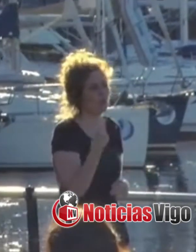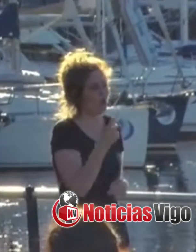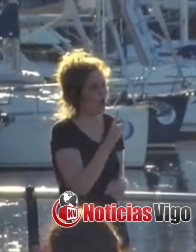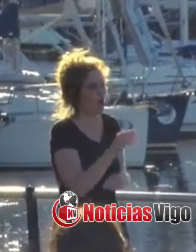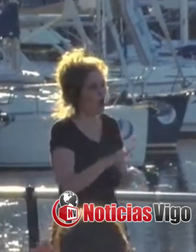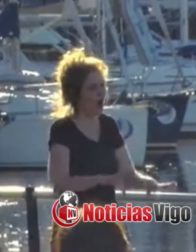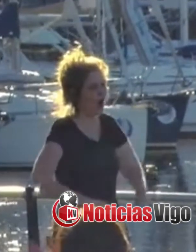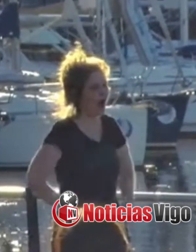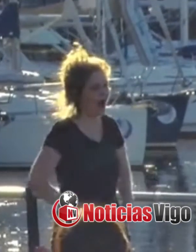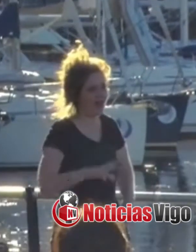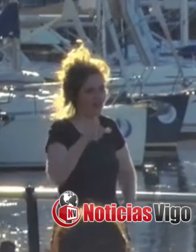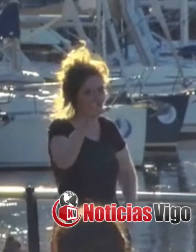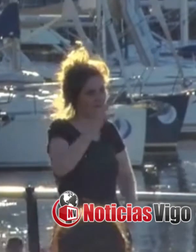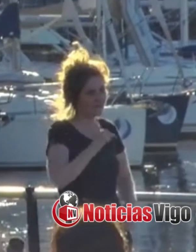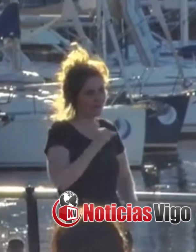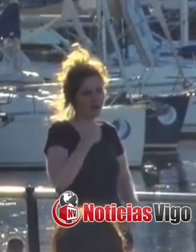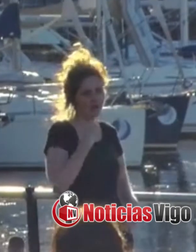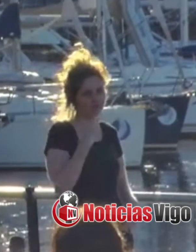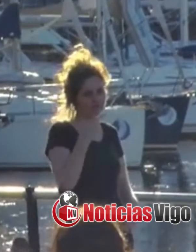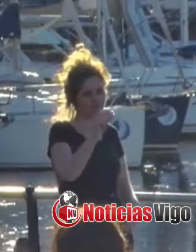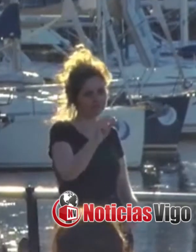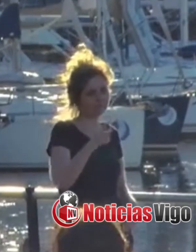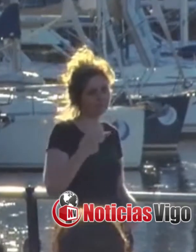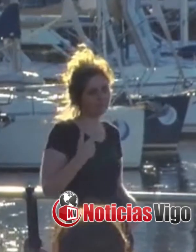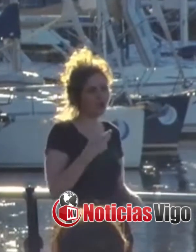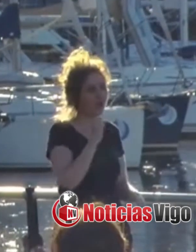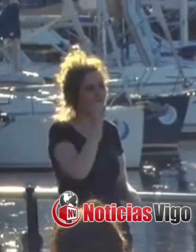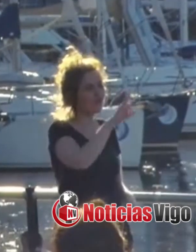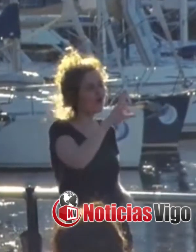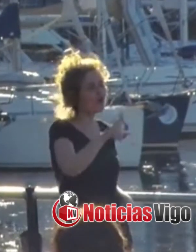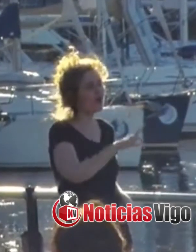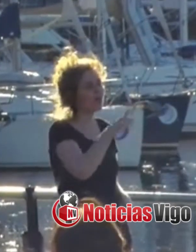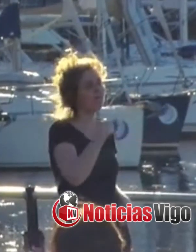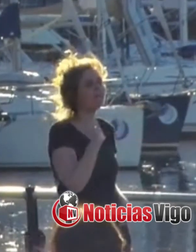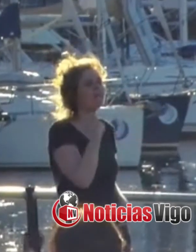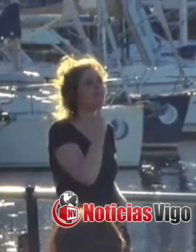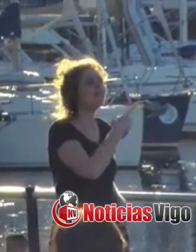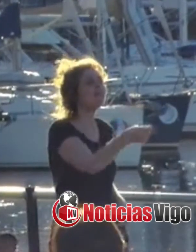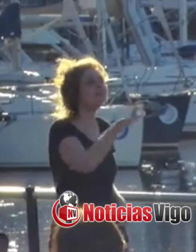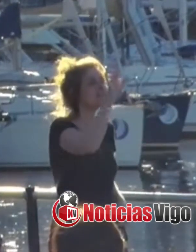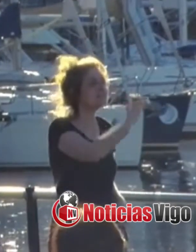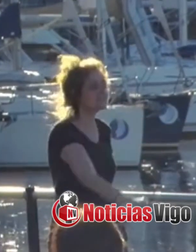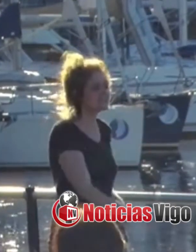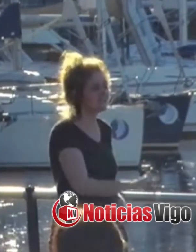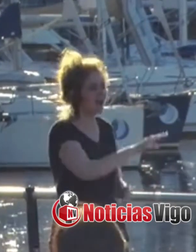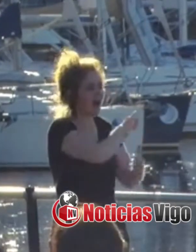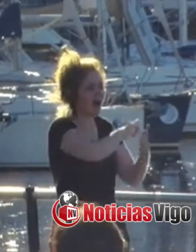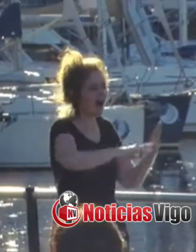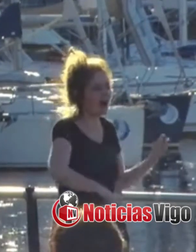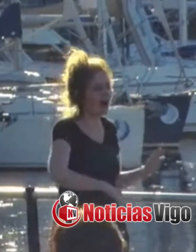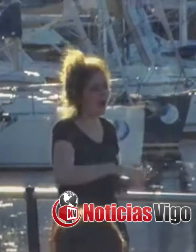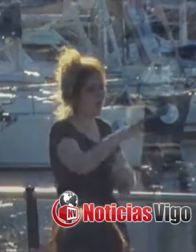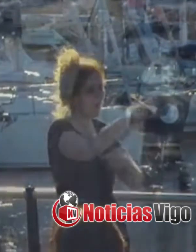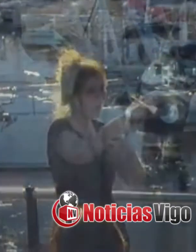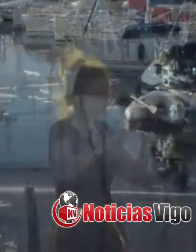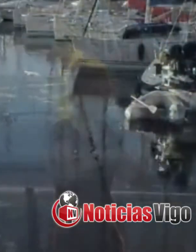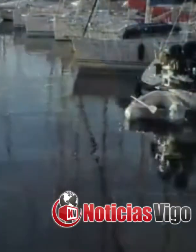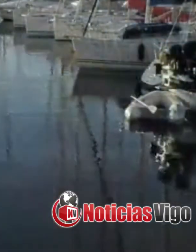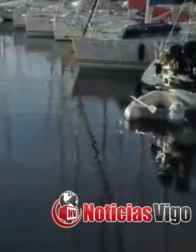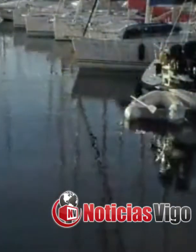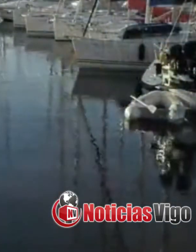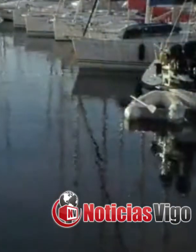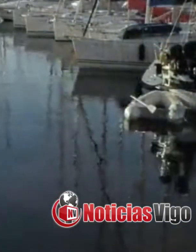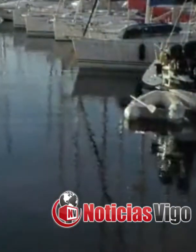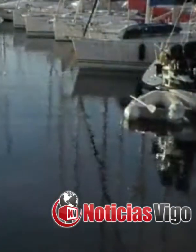imos aceptar un non, porque o 12 de xullo imos decir sí a Galiza, o BNG,